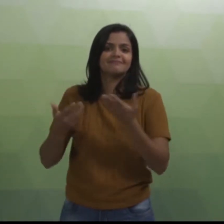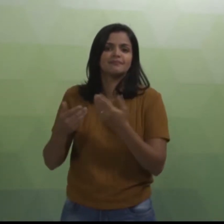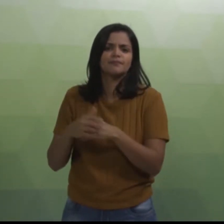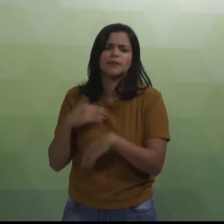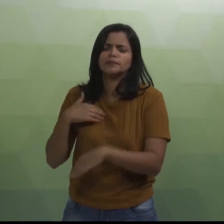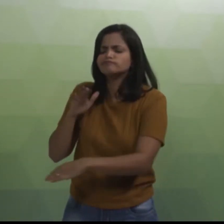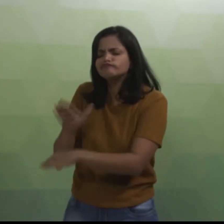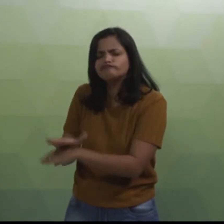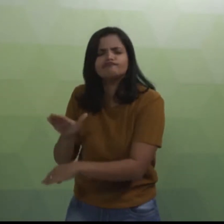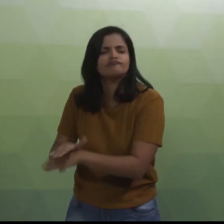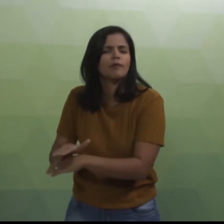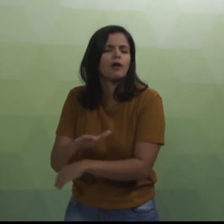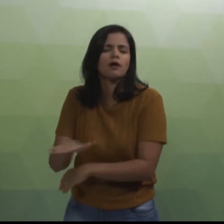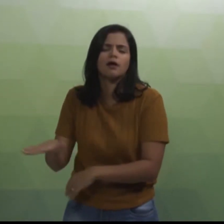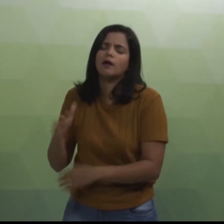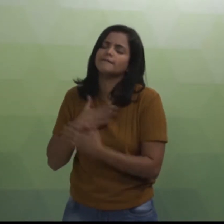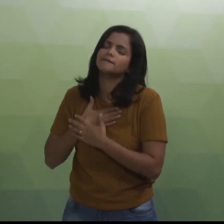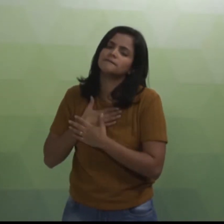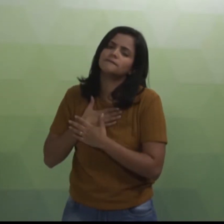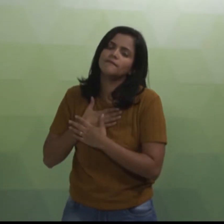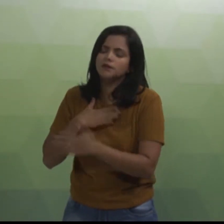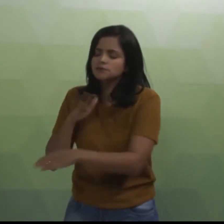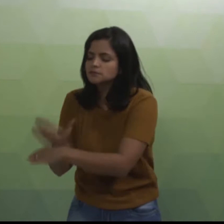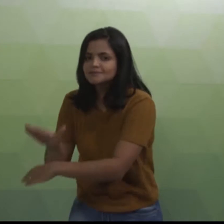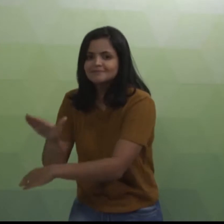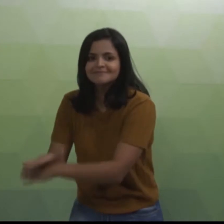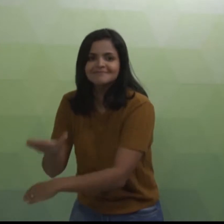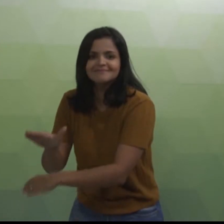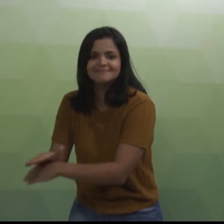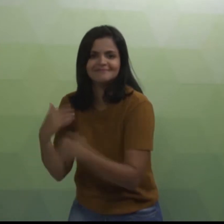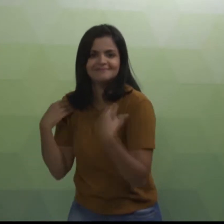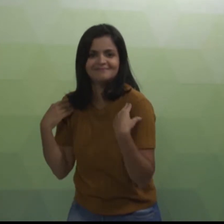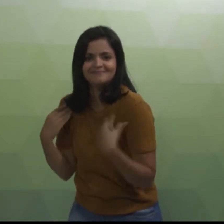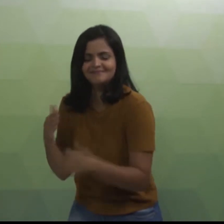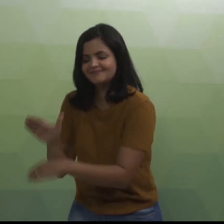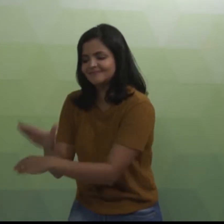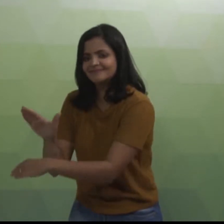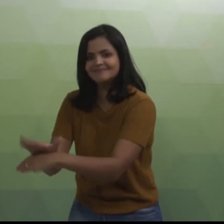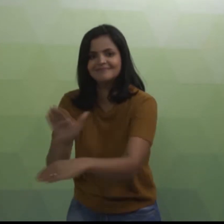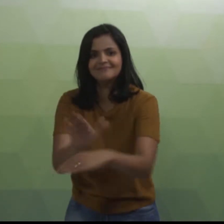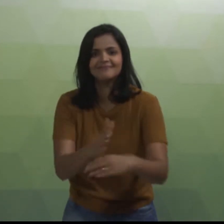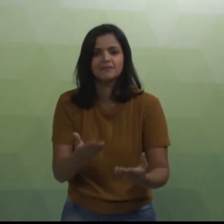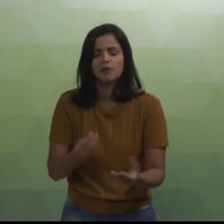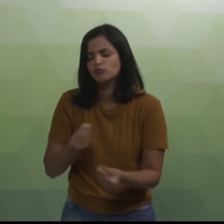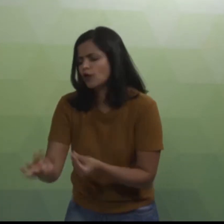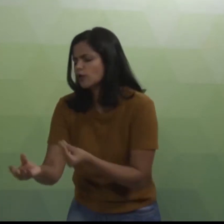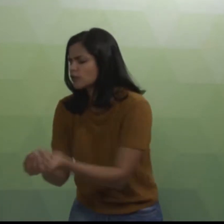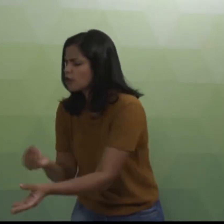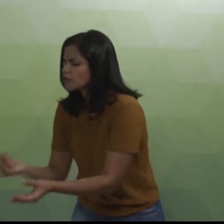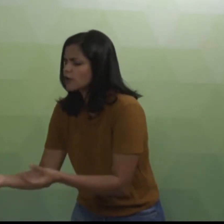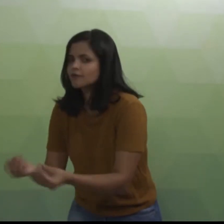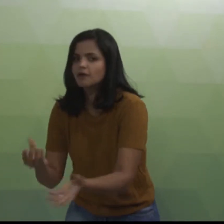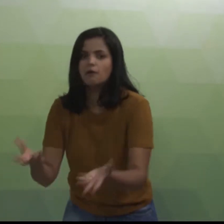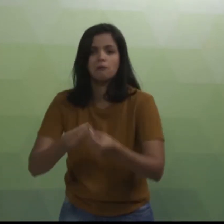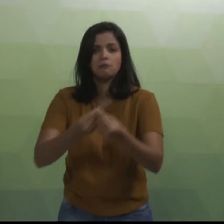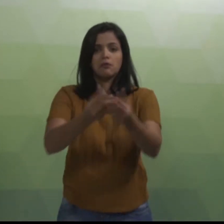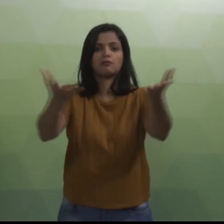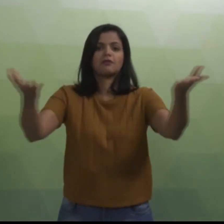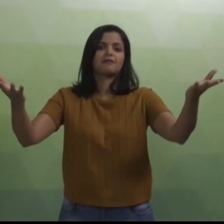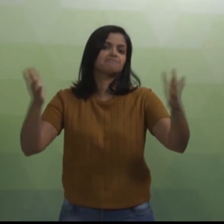Percebam que, por exemplo, eu ajudo crianças. Percebam a expressão corporal. Eu